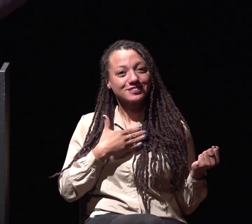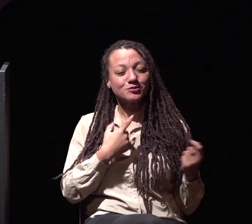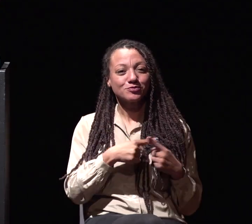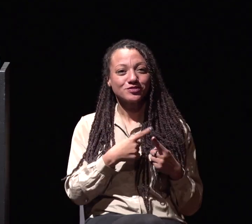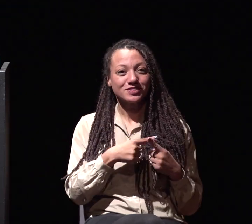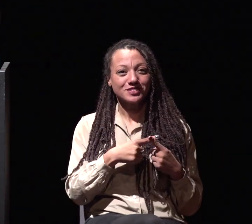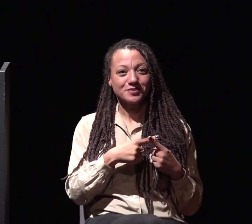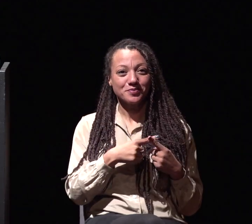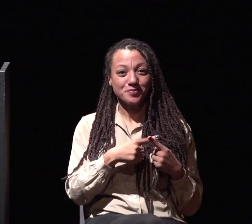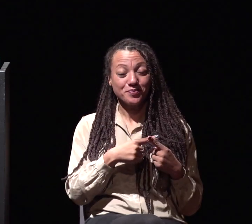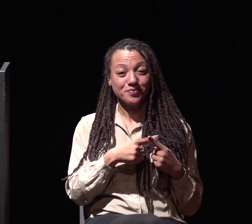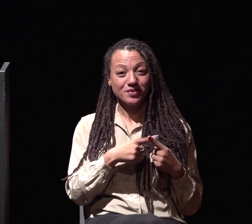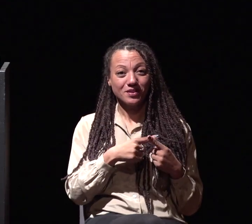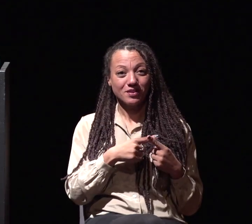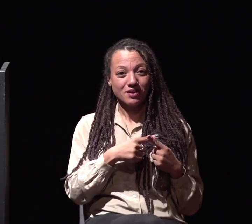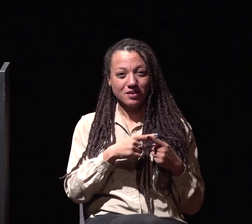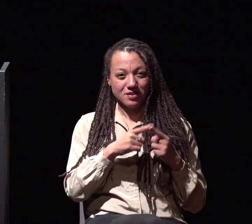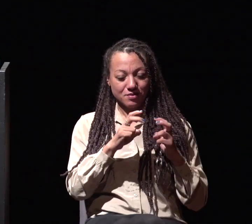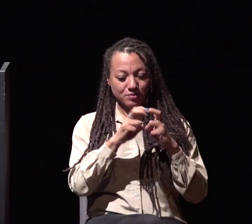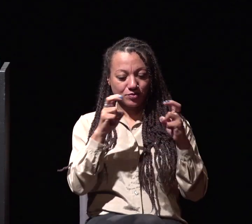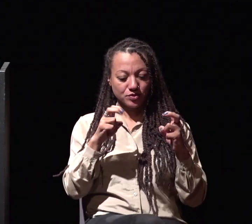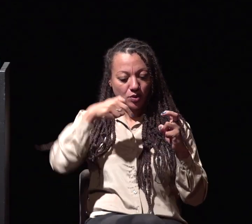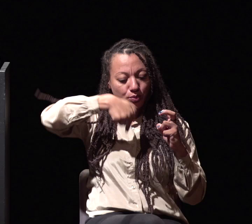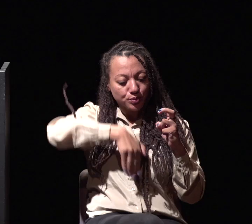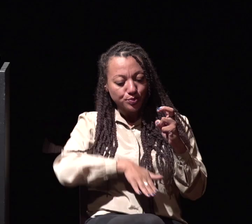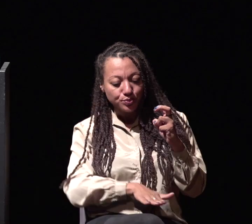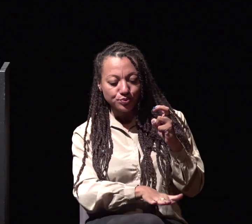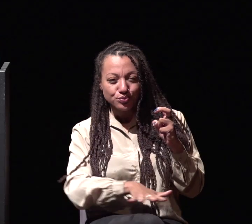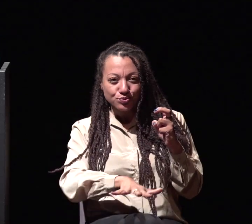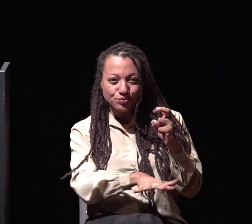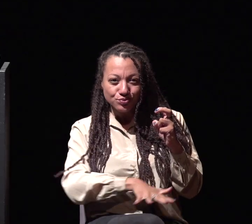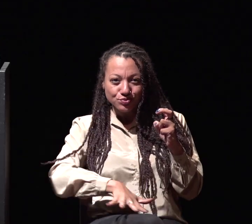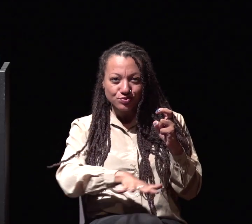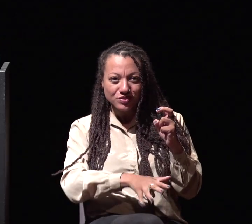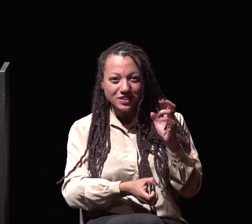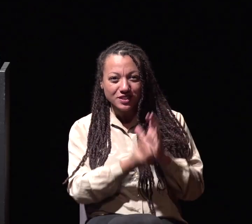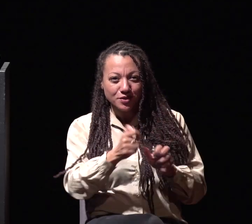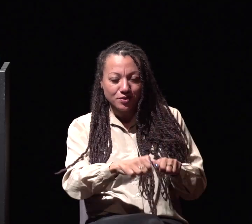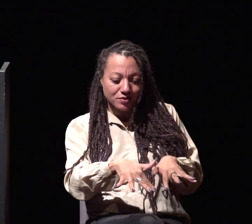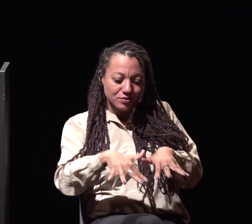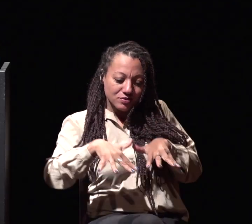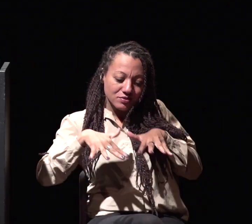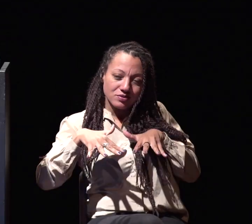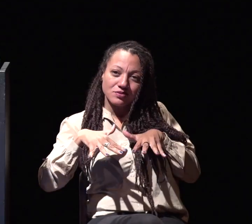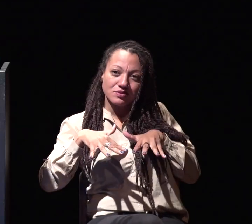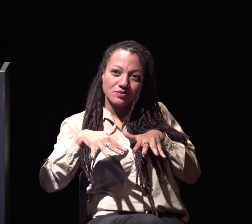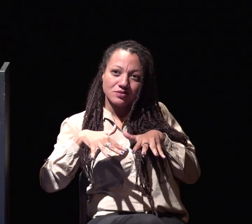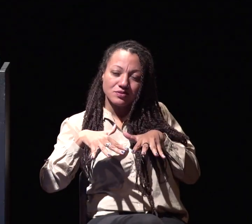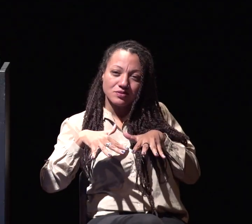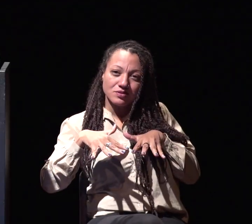a galeria central do subsolo do museu em um grande anfiteatro em forma de ferradura,